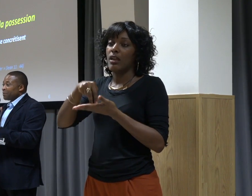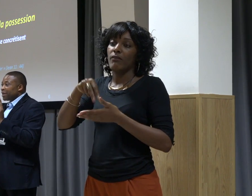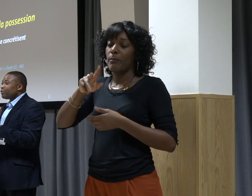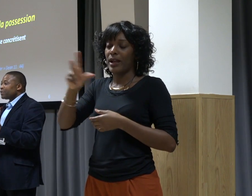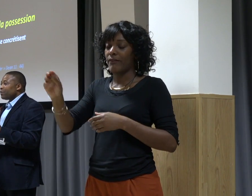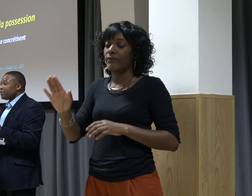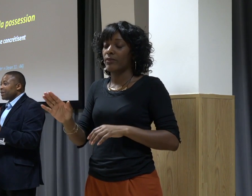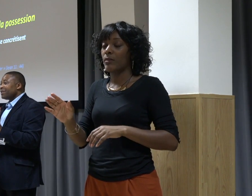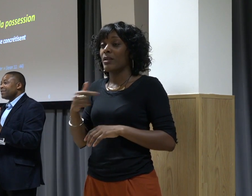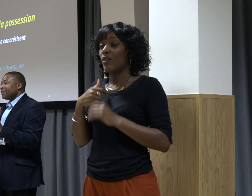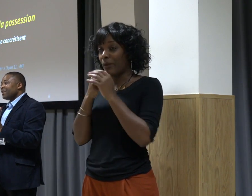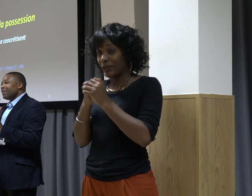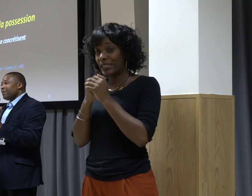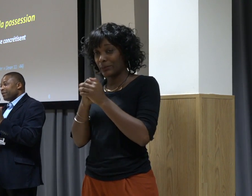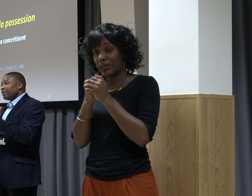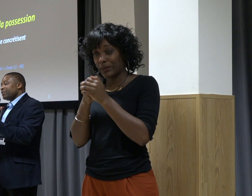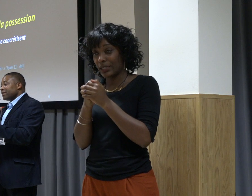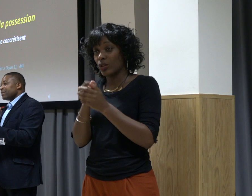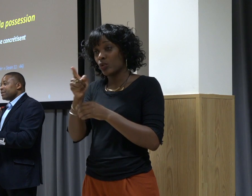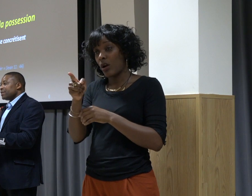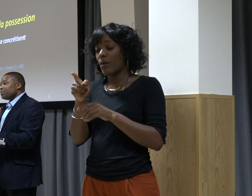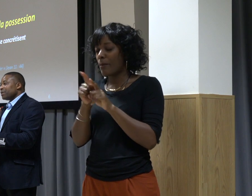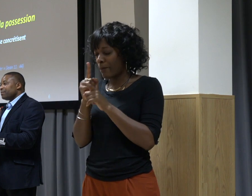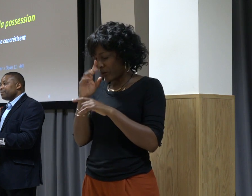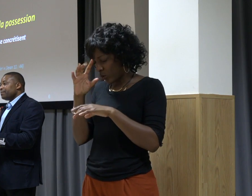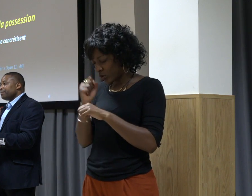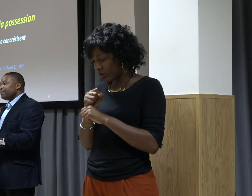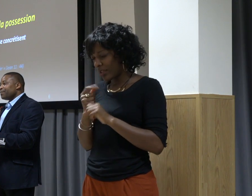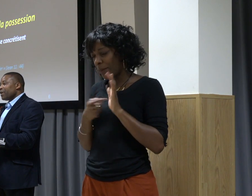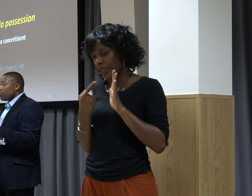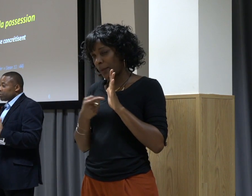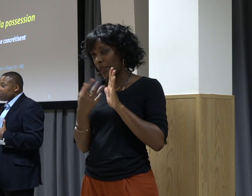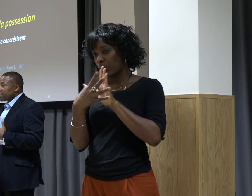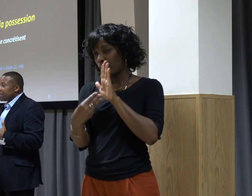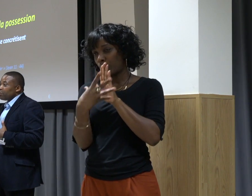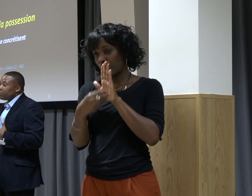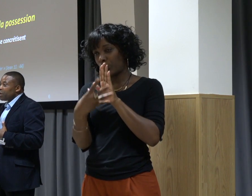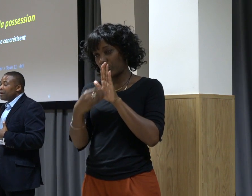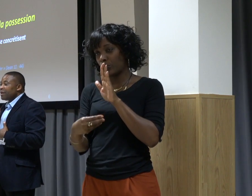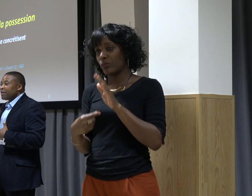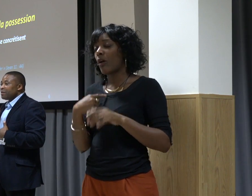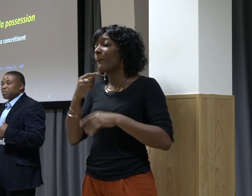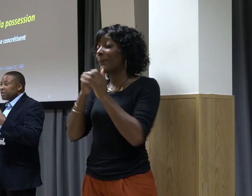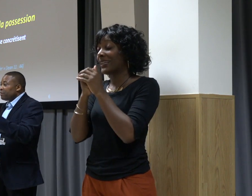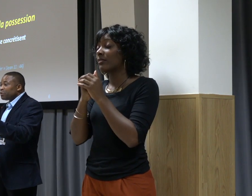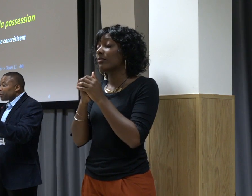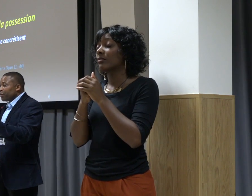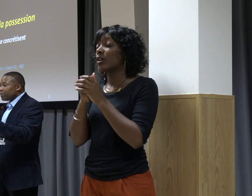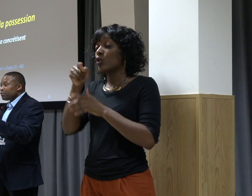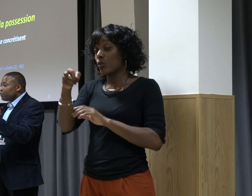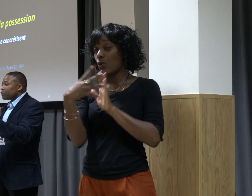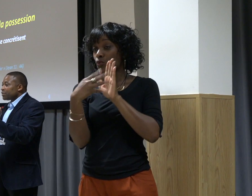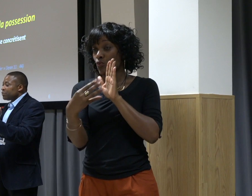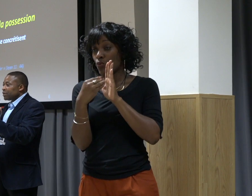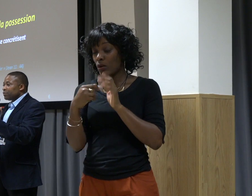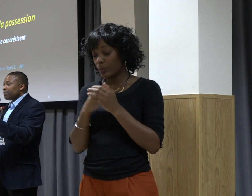Mais la prière que nous allons faire, faites-le dans cet état d'esprit. Moi, je vais prier à haute voix, priez dans votre cœur